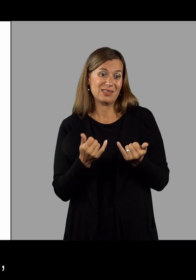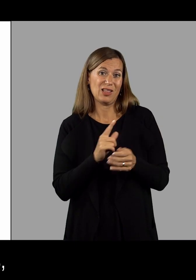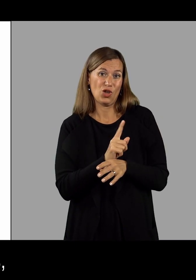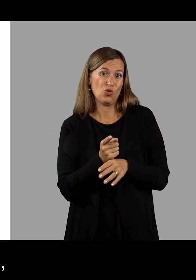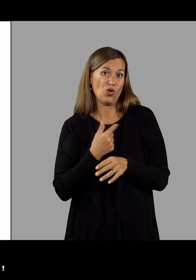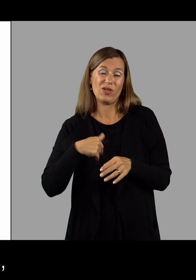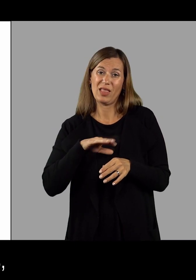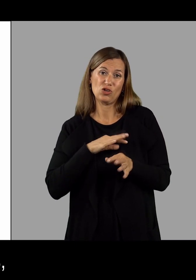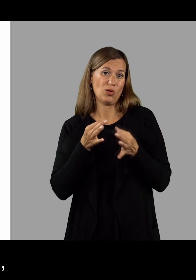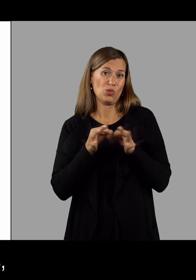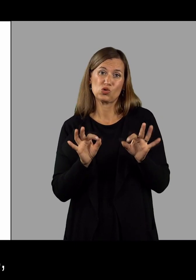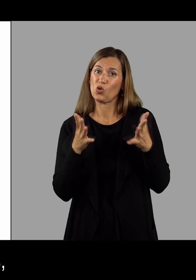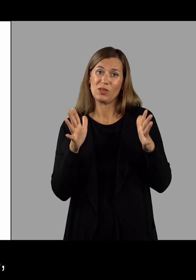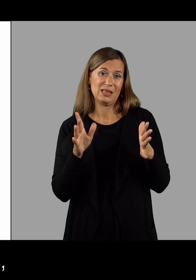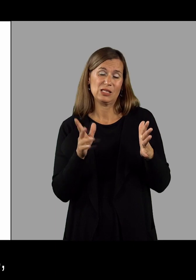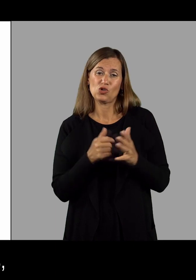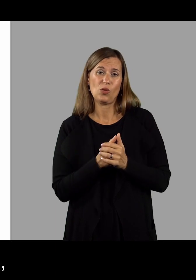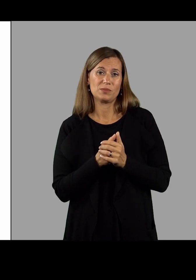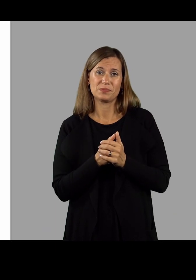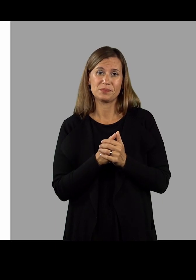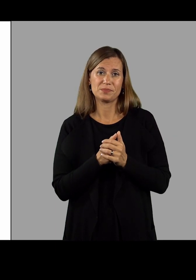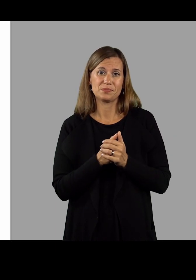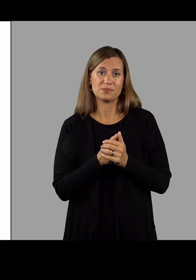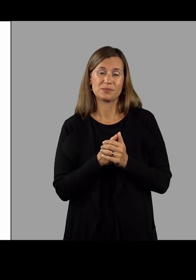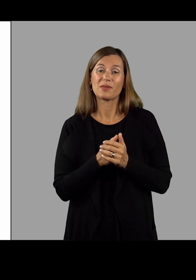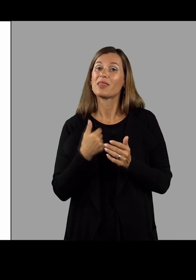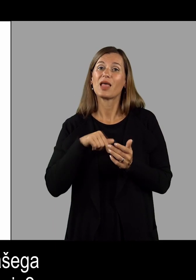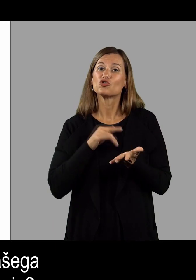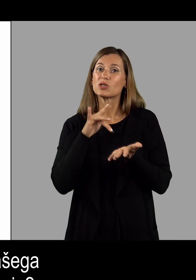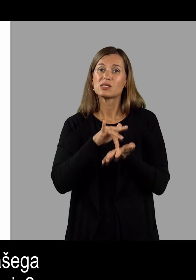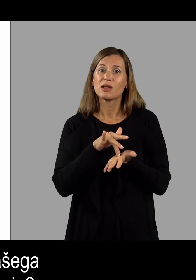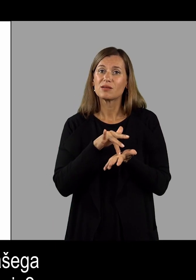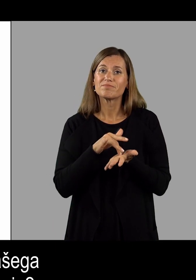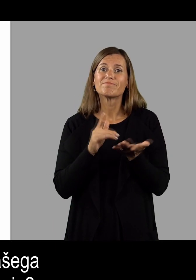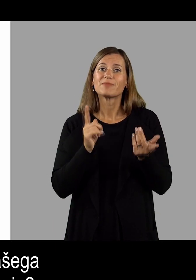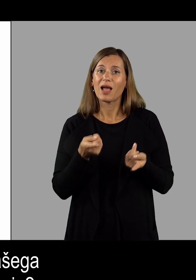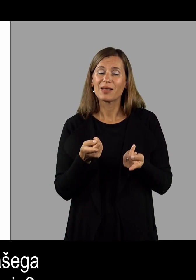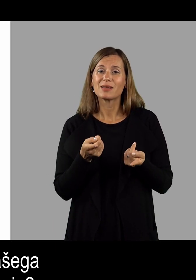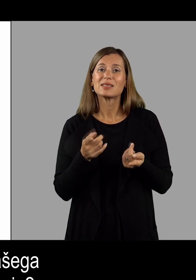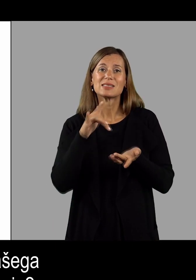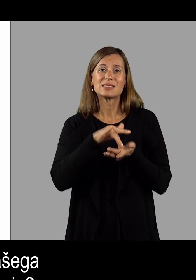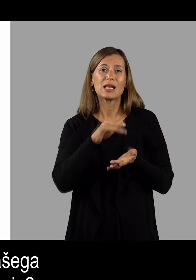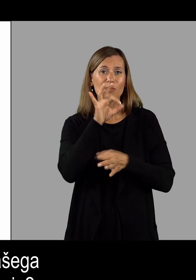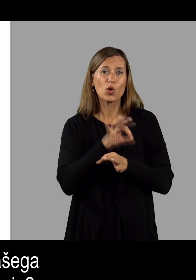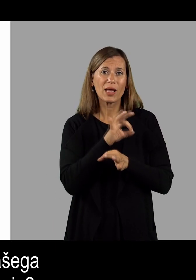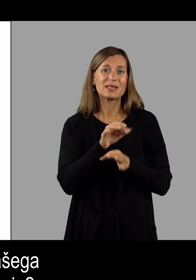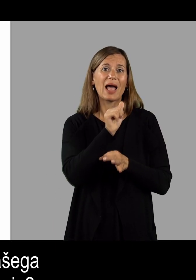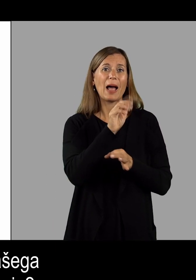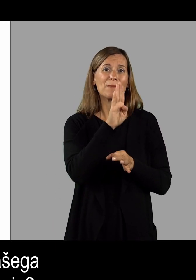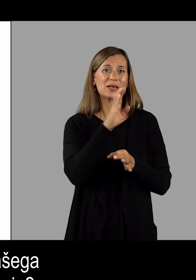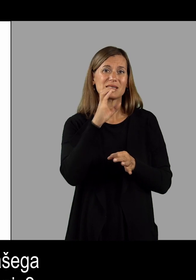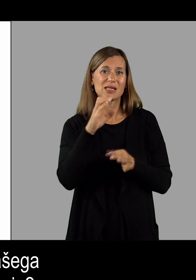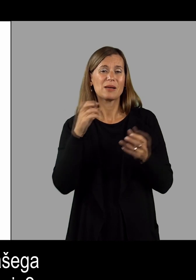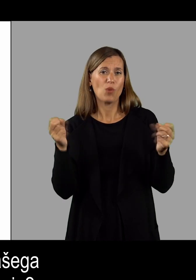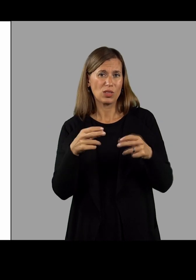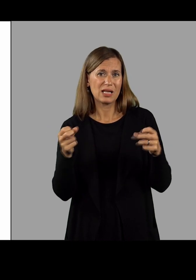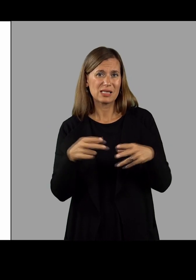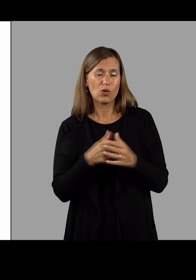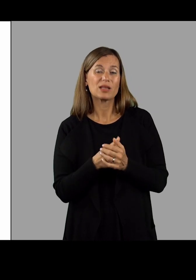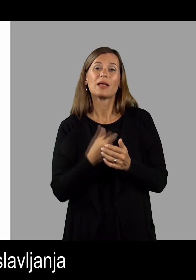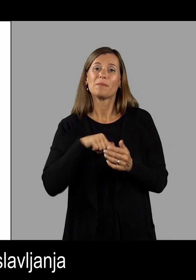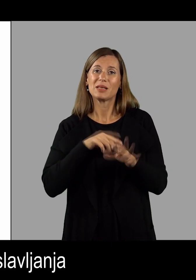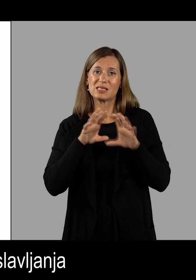7,1% deleža tujih državljanov med prebivalci Republike Slovenije. In za njih je zelo pomembno, da so vse oddaje, tudi oddaje v